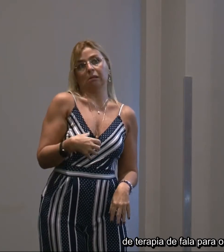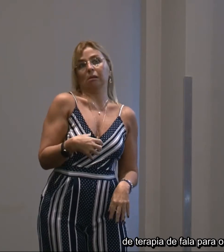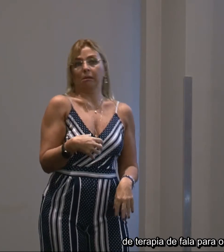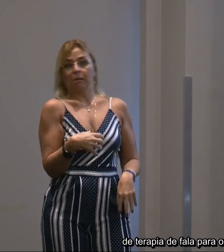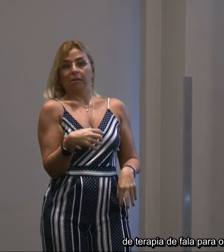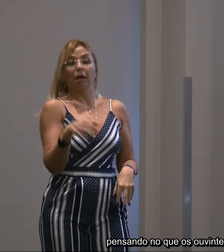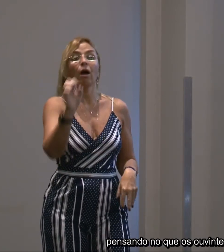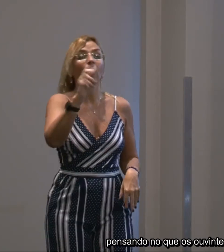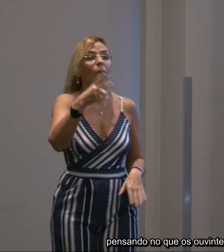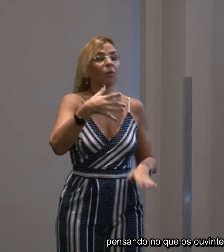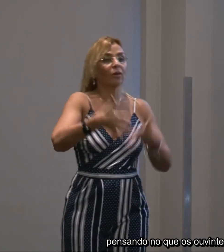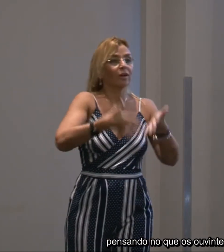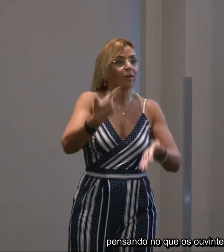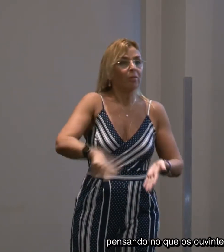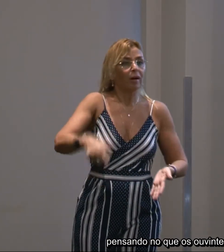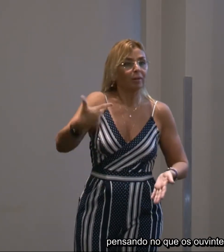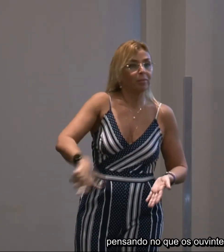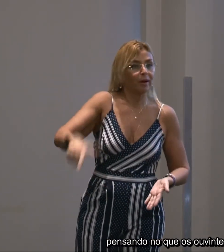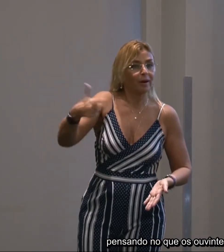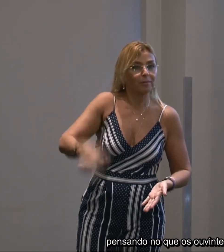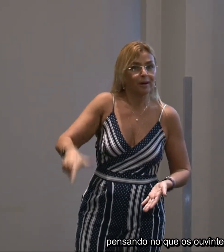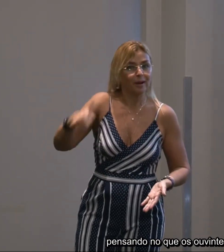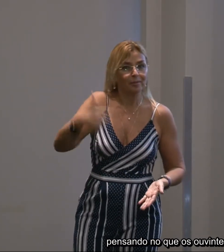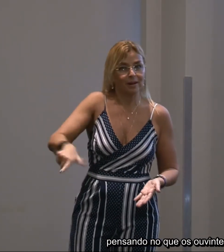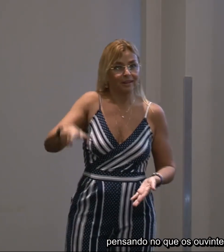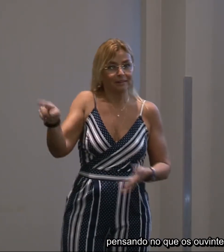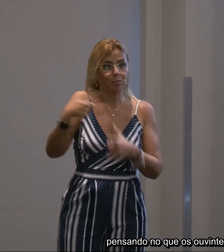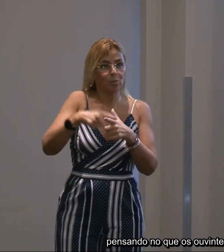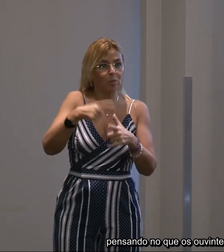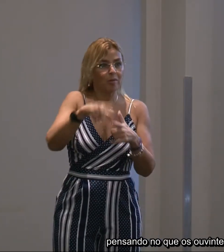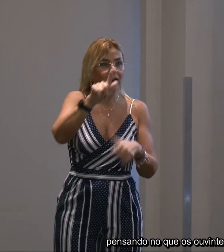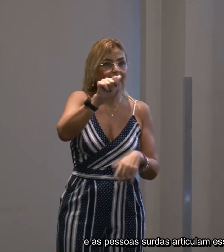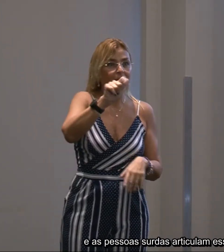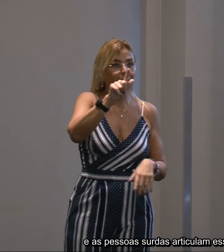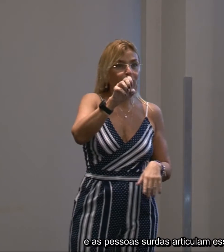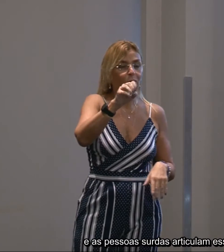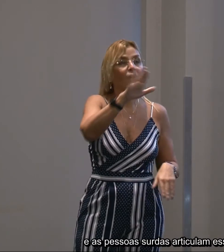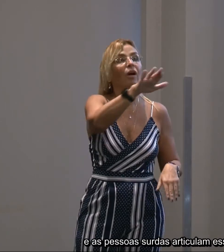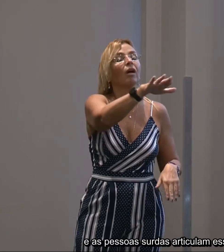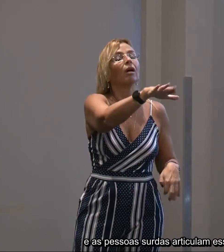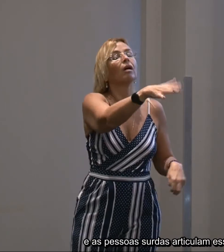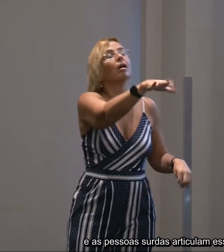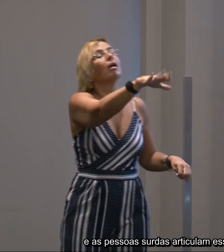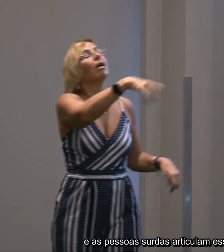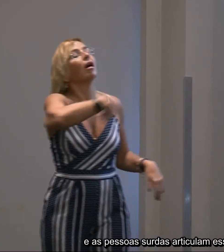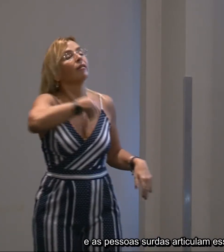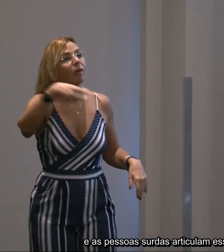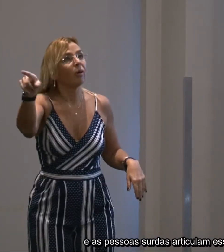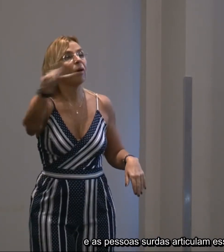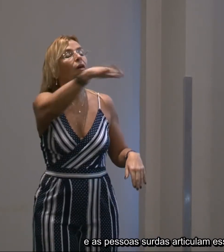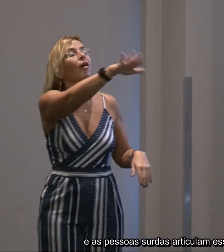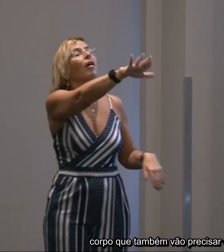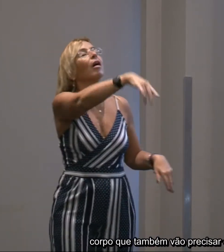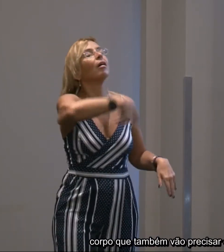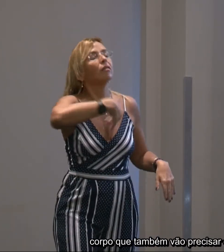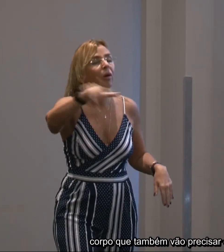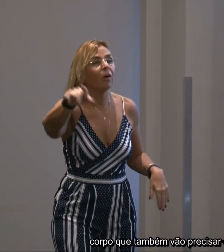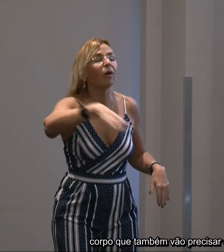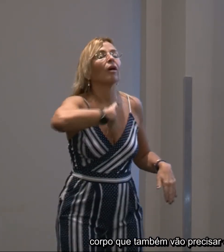ouvintes, pensando no que os ouvintes articulam, e as pessoas surdas articulam esses membros do corpo que também vão